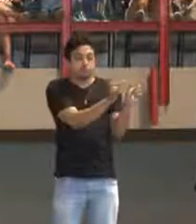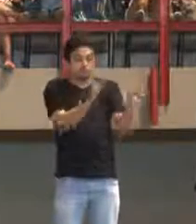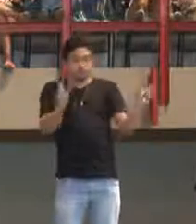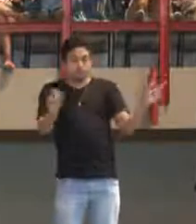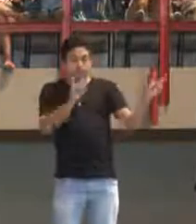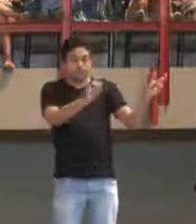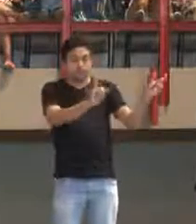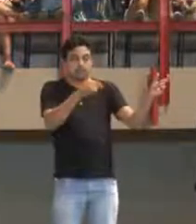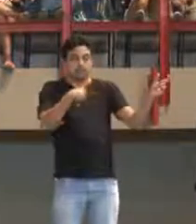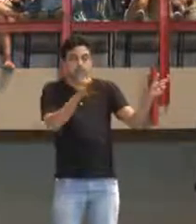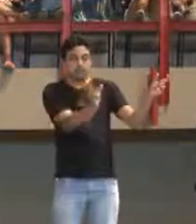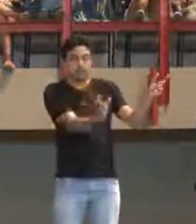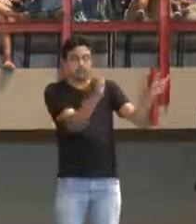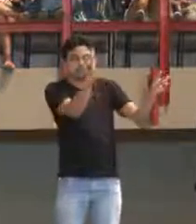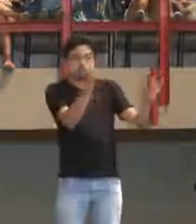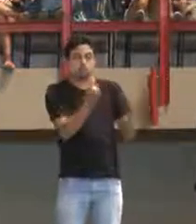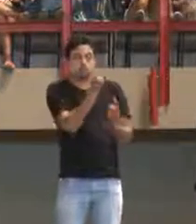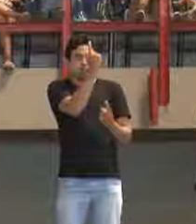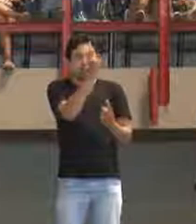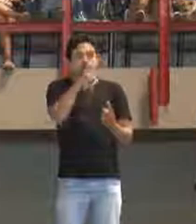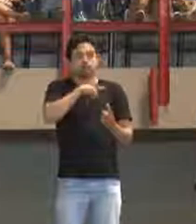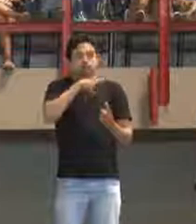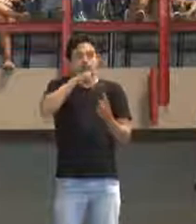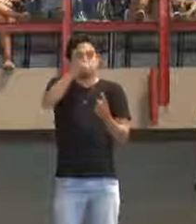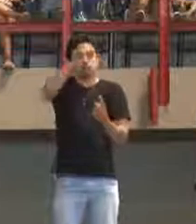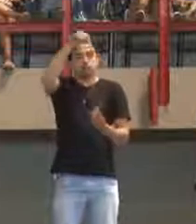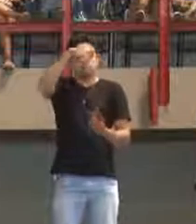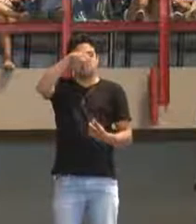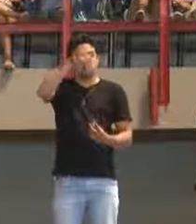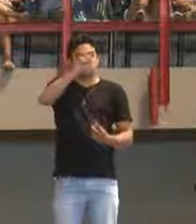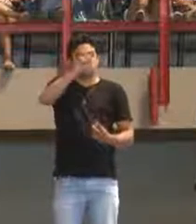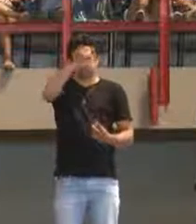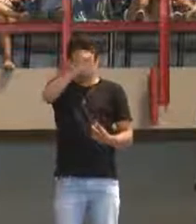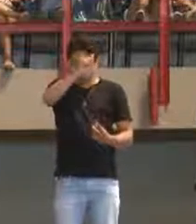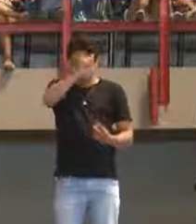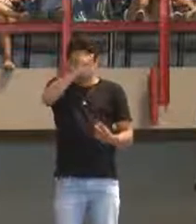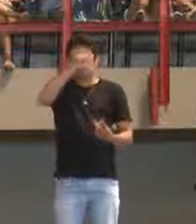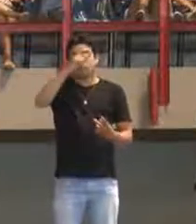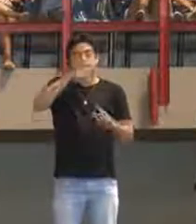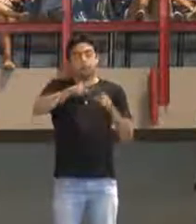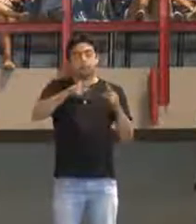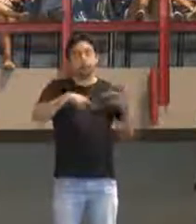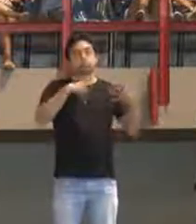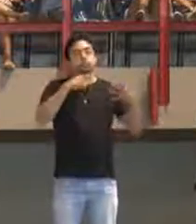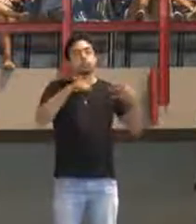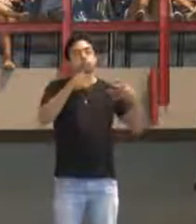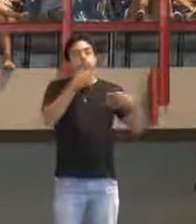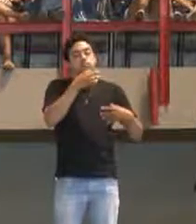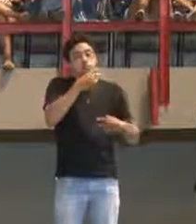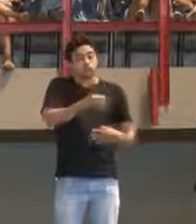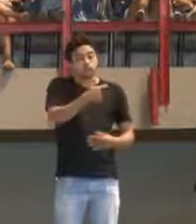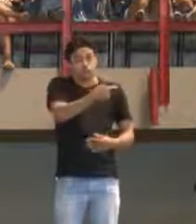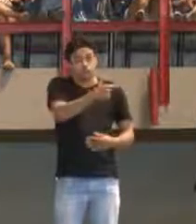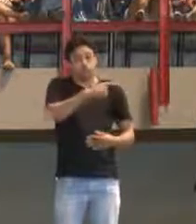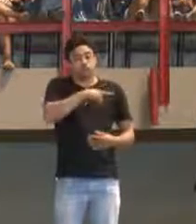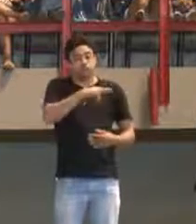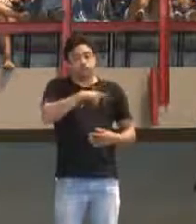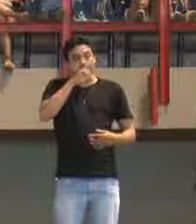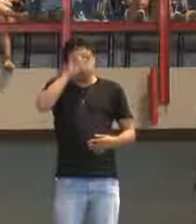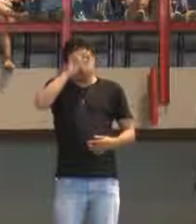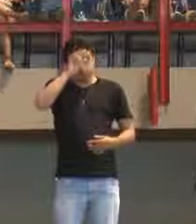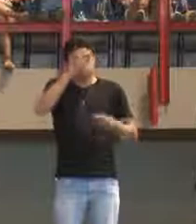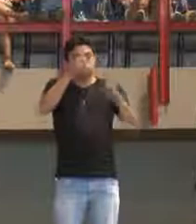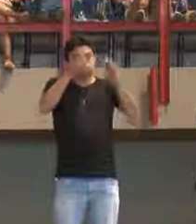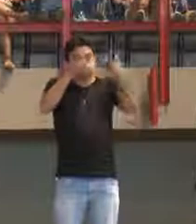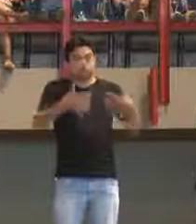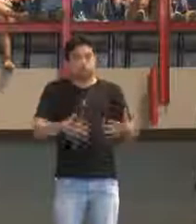é ímpar, é um único elemento da série que vai ser a mediana. A observação 2 tem uma correção a fazer. Tem uma falha aí na